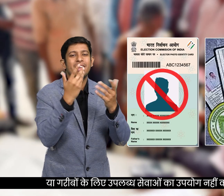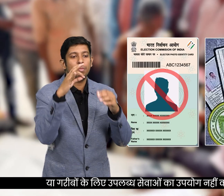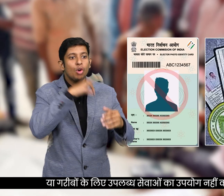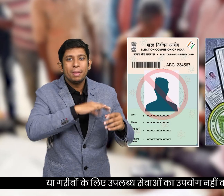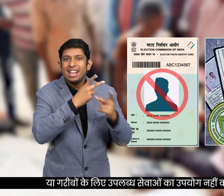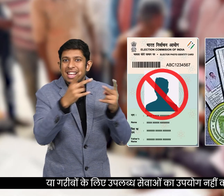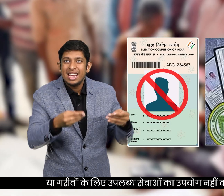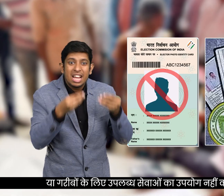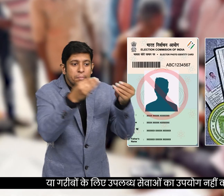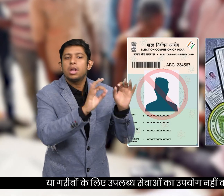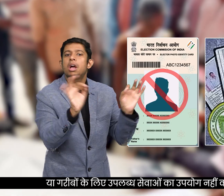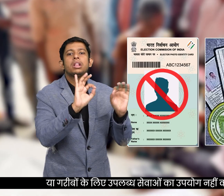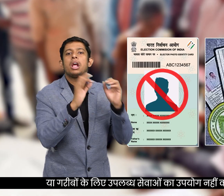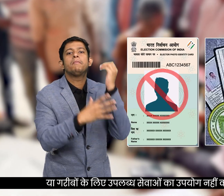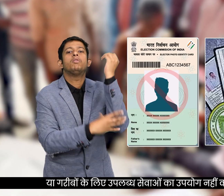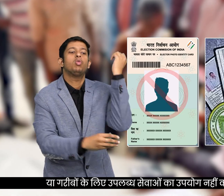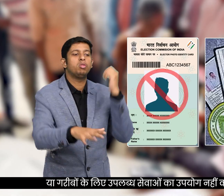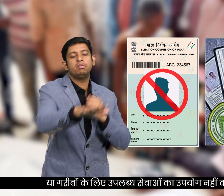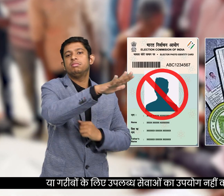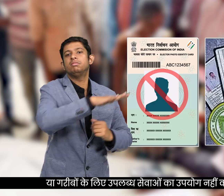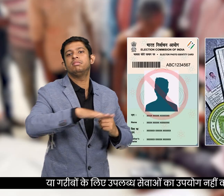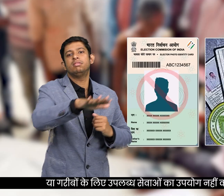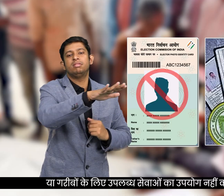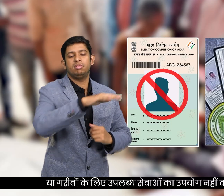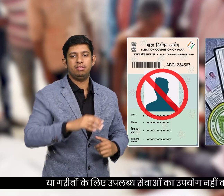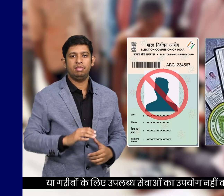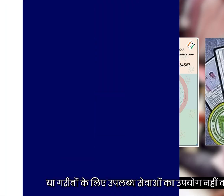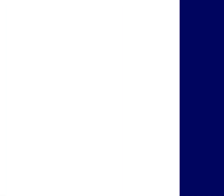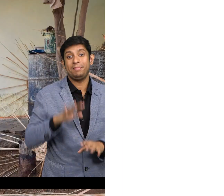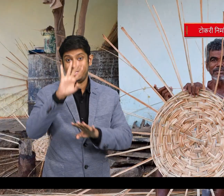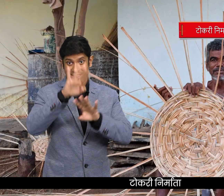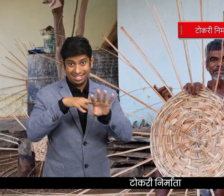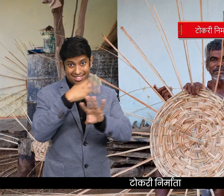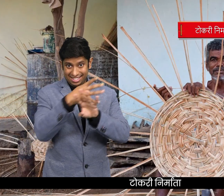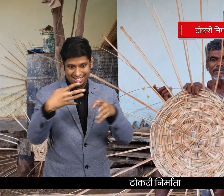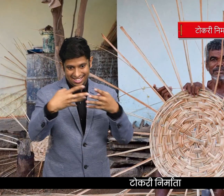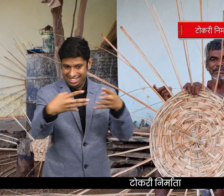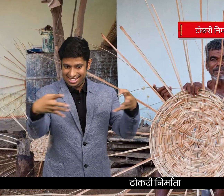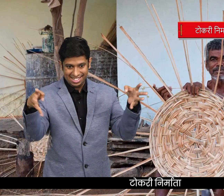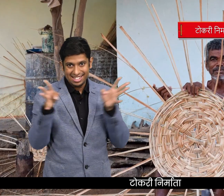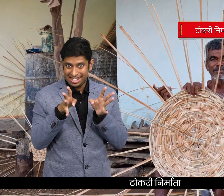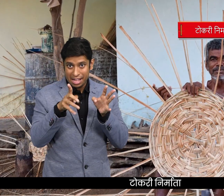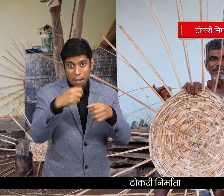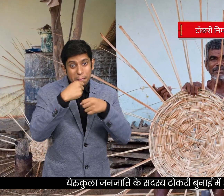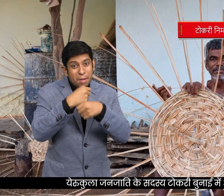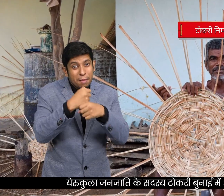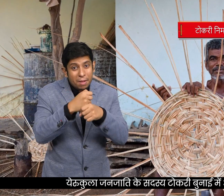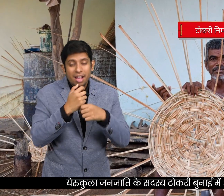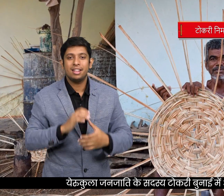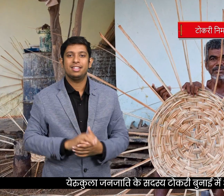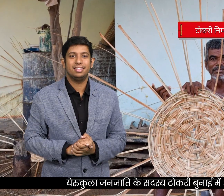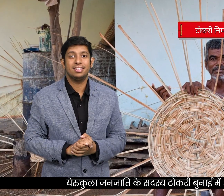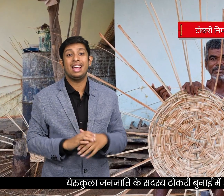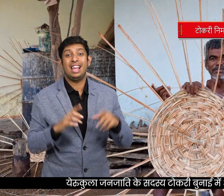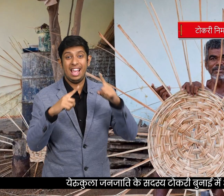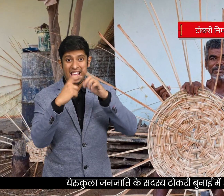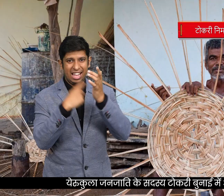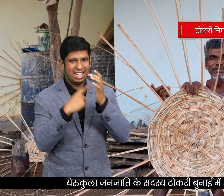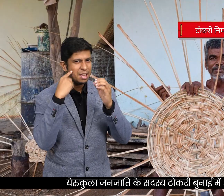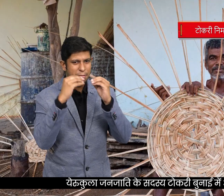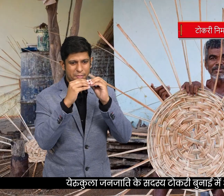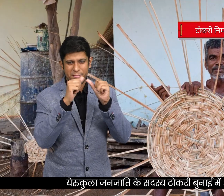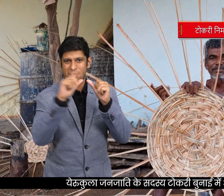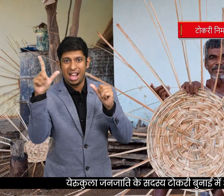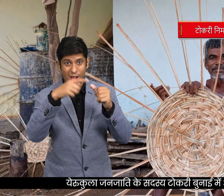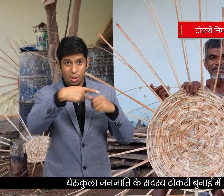लिए उपलब्ध सेवाओं का उपयोग नहीं कर सकते हैं। टोकरी निर्माता। येरुकुला जनजाति